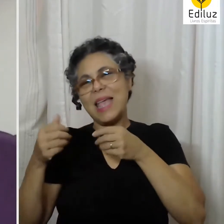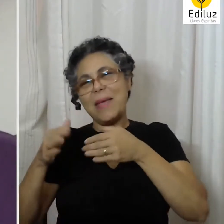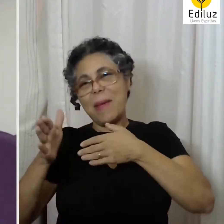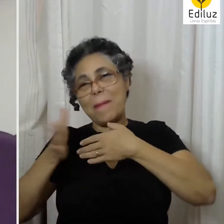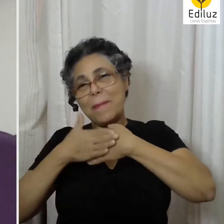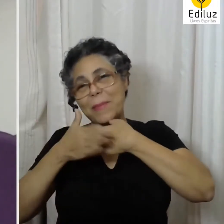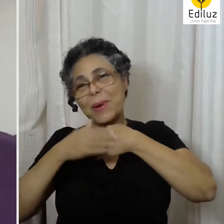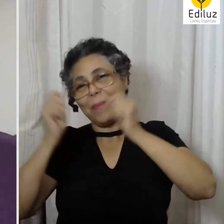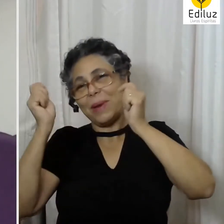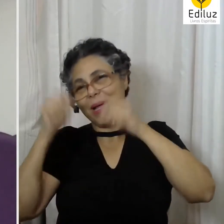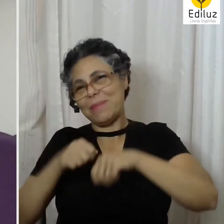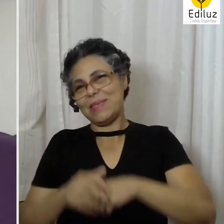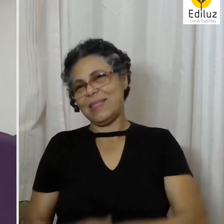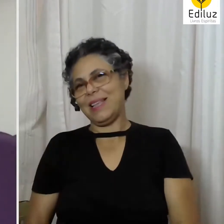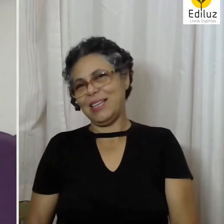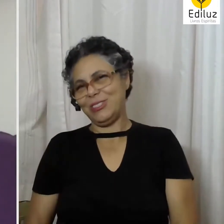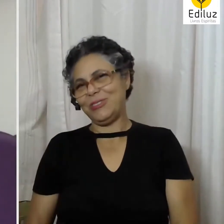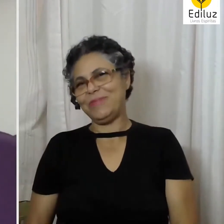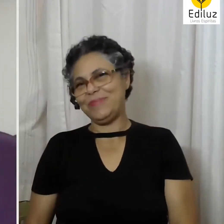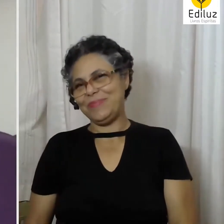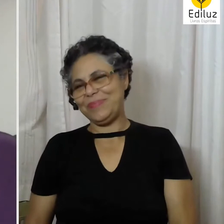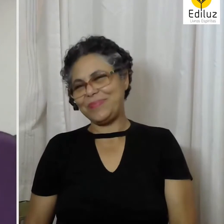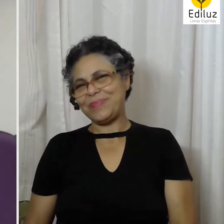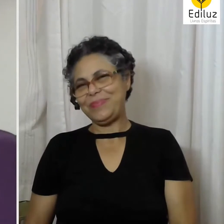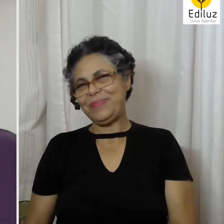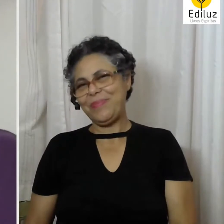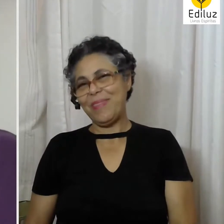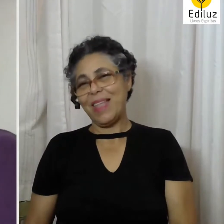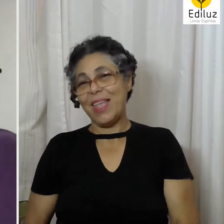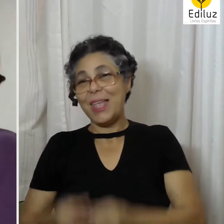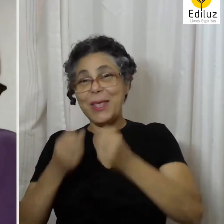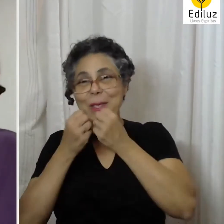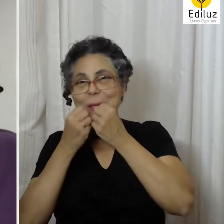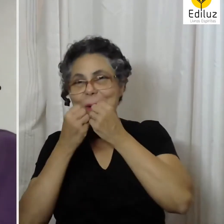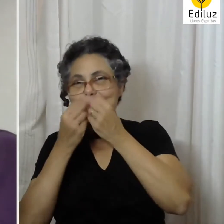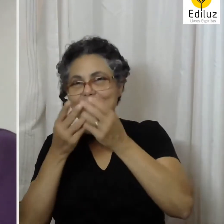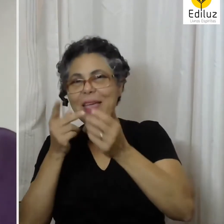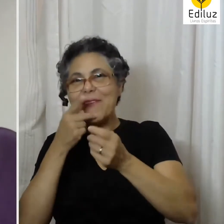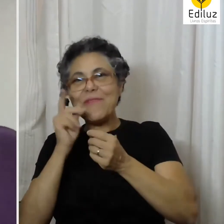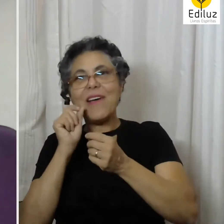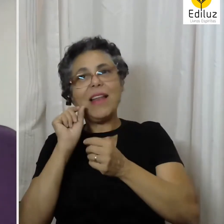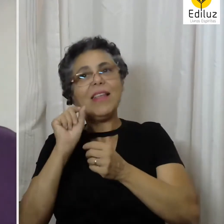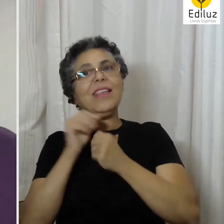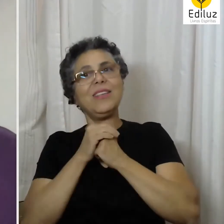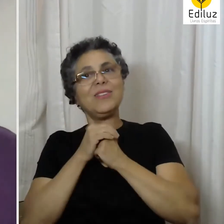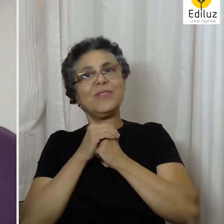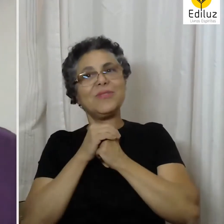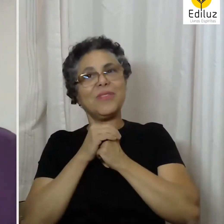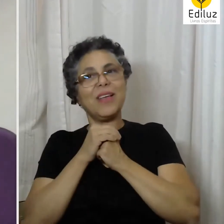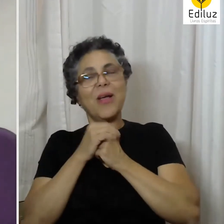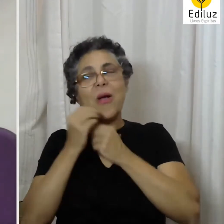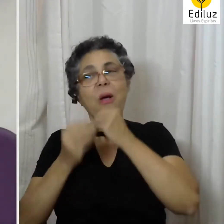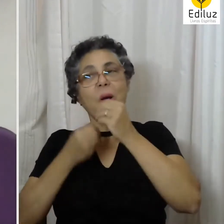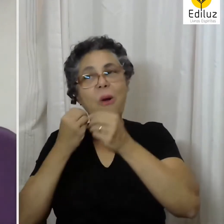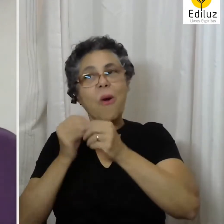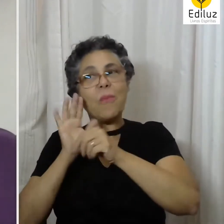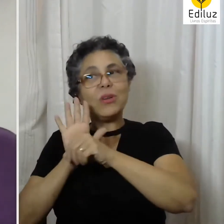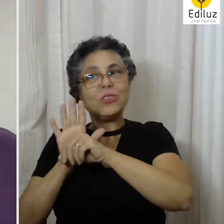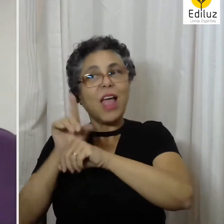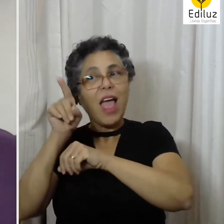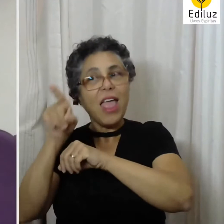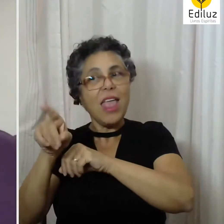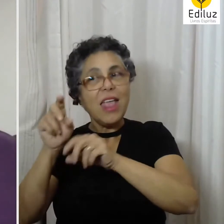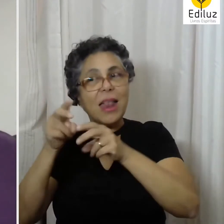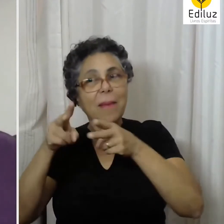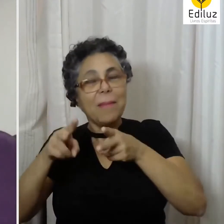que ele tem para isso. E a benevolência está na presença para ajudá-lo a perceber que ele